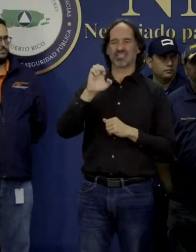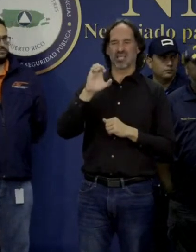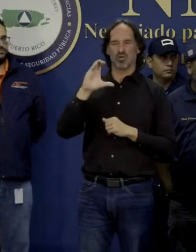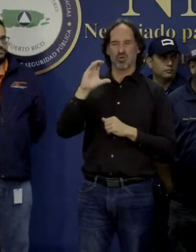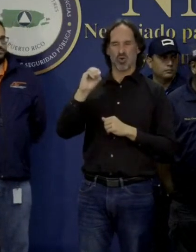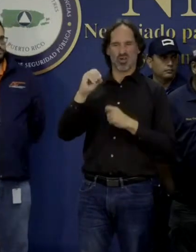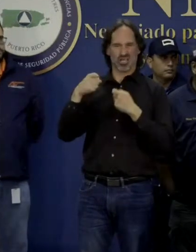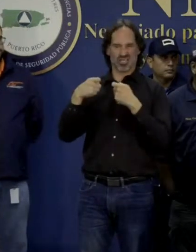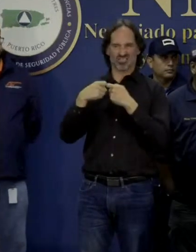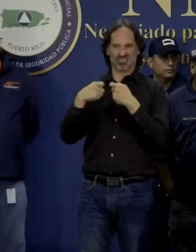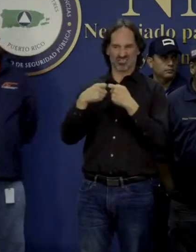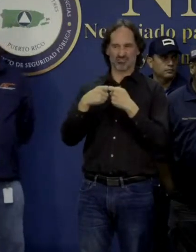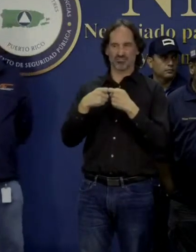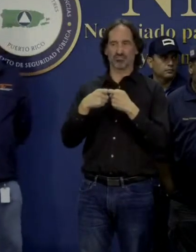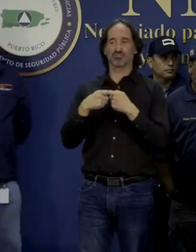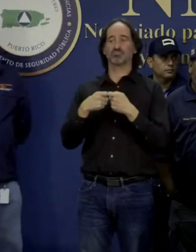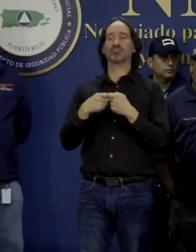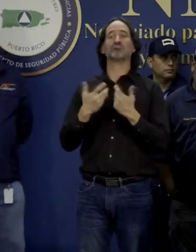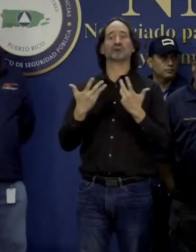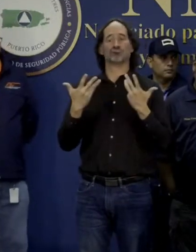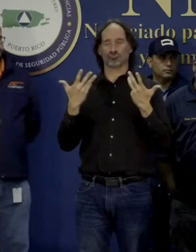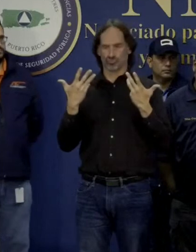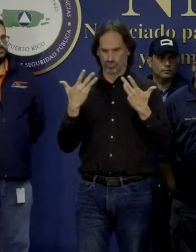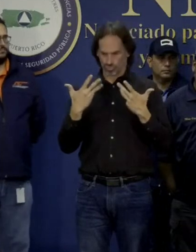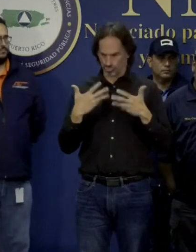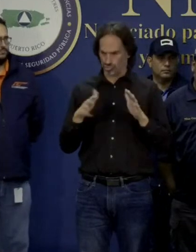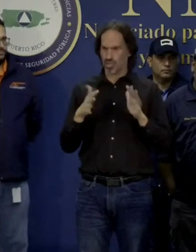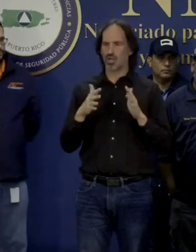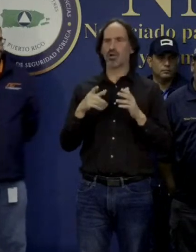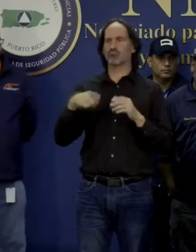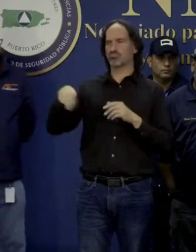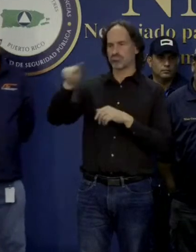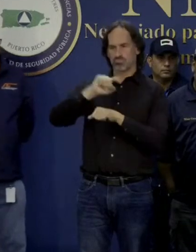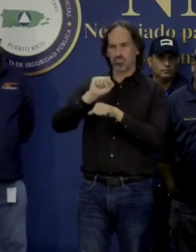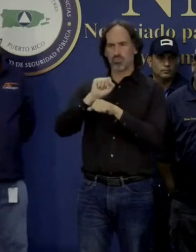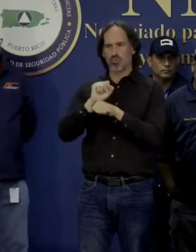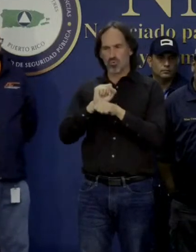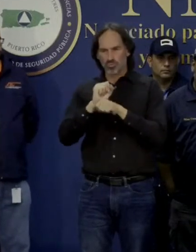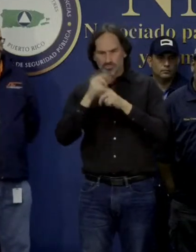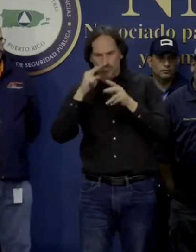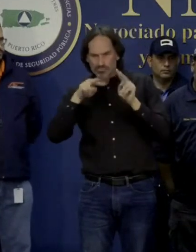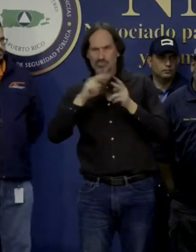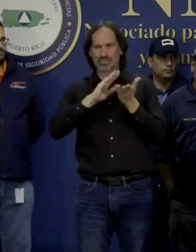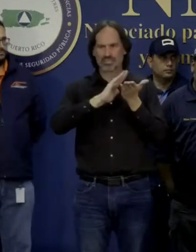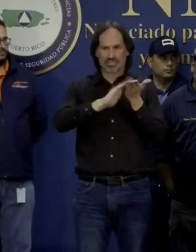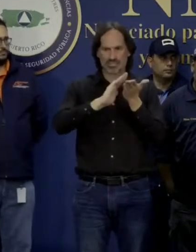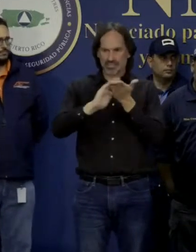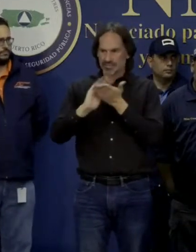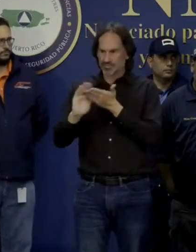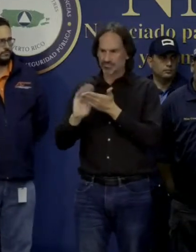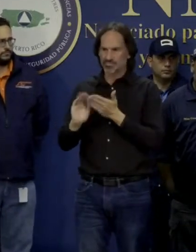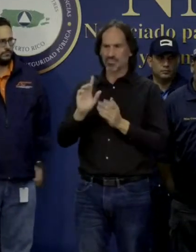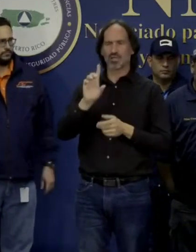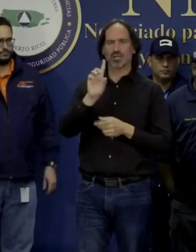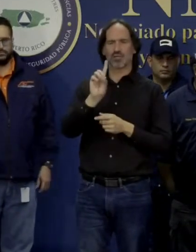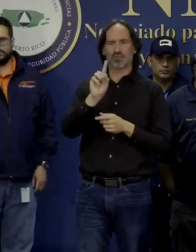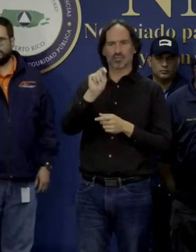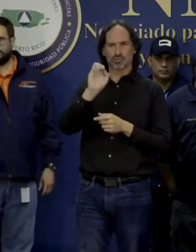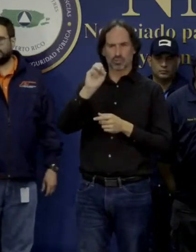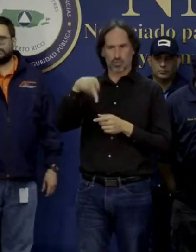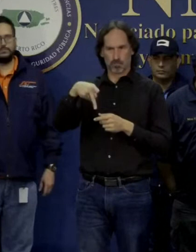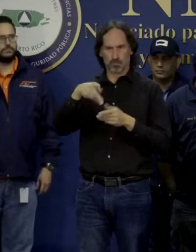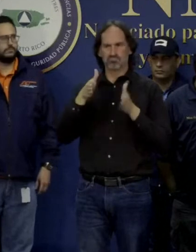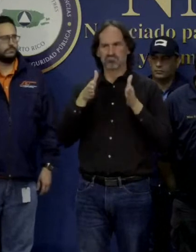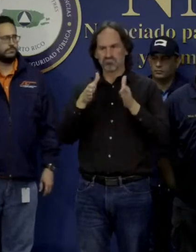está libre y por la información que tenemos del área de Departamento de Transportación y Obras Públicas es que debe estar disponible en algún